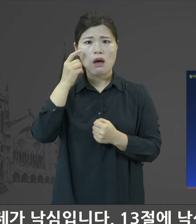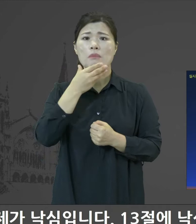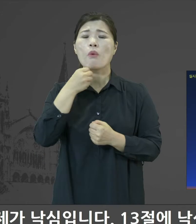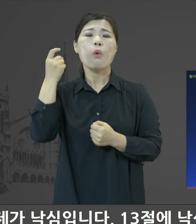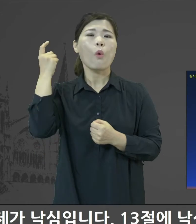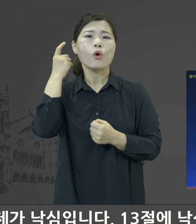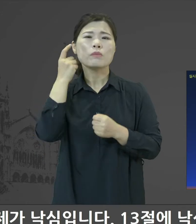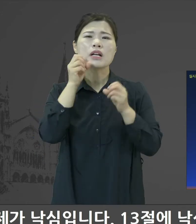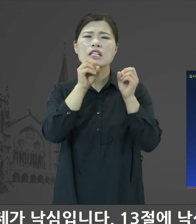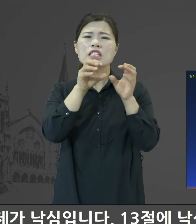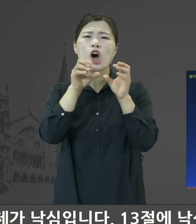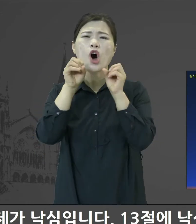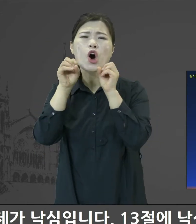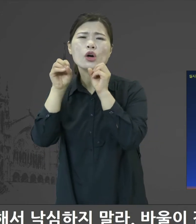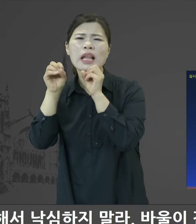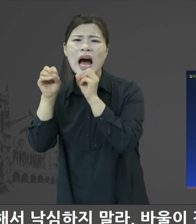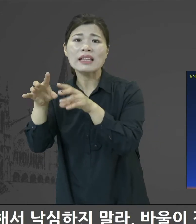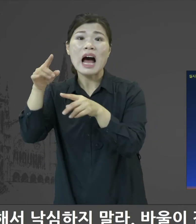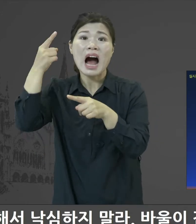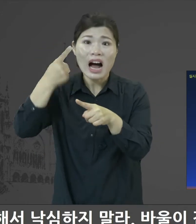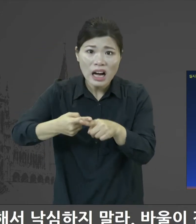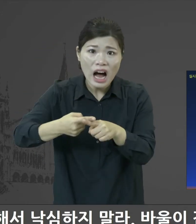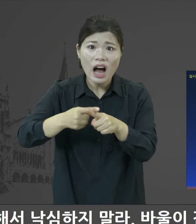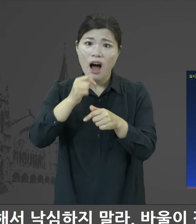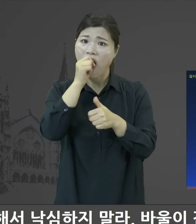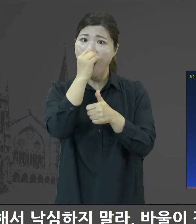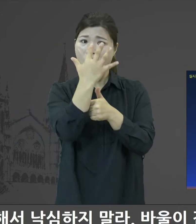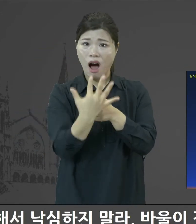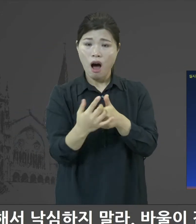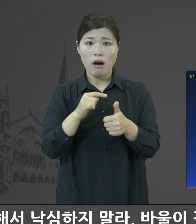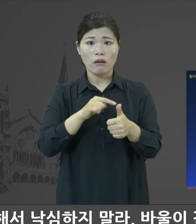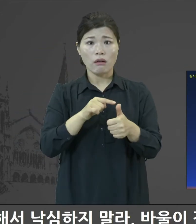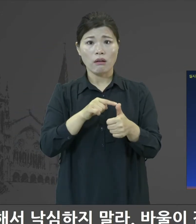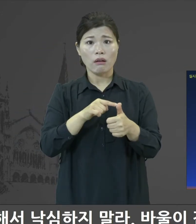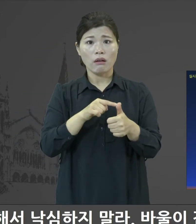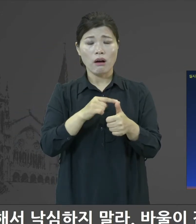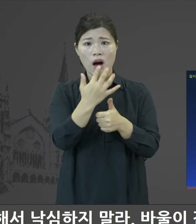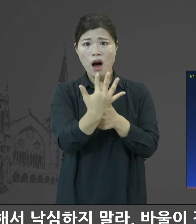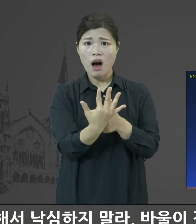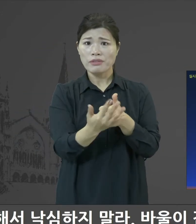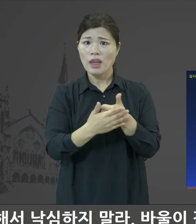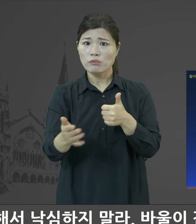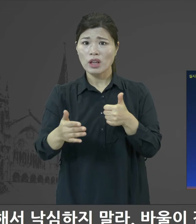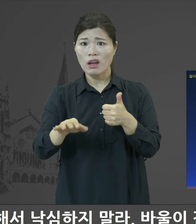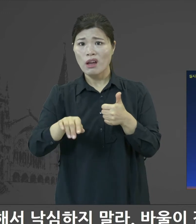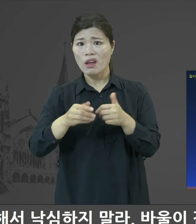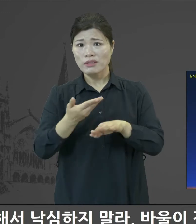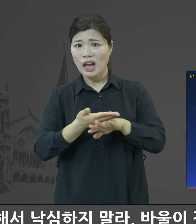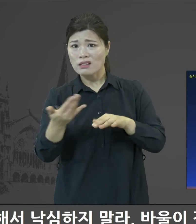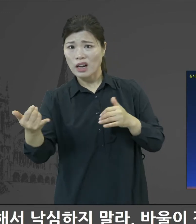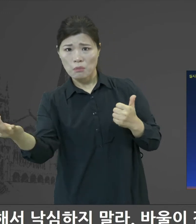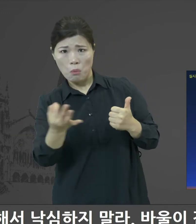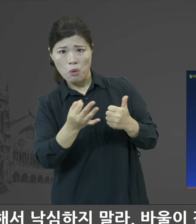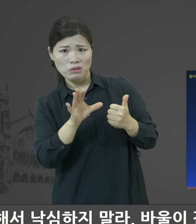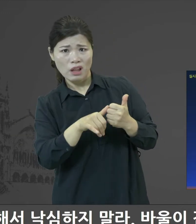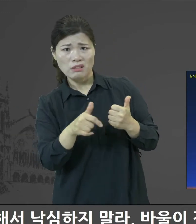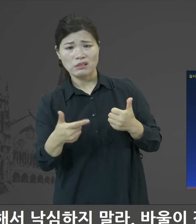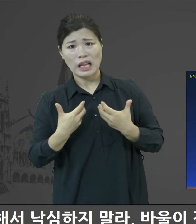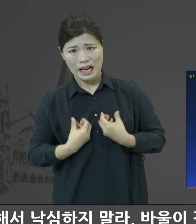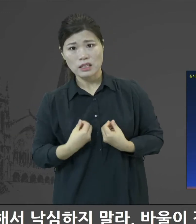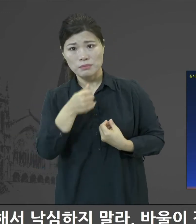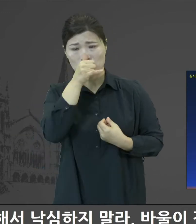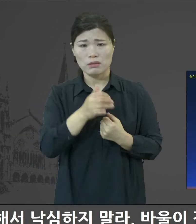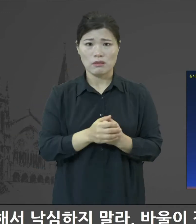살아서 비리가 드러난 게 아니라 복음을 전하던 리더가 복음 때문에 갇히니까 낙심이 된 거죠. 그런데 여러분,